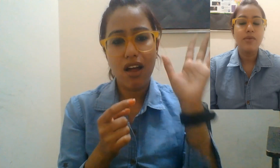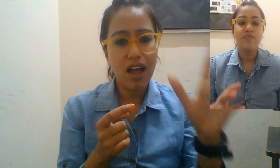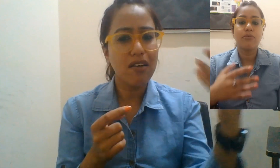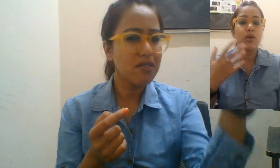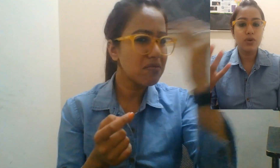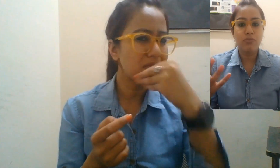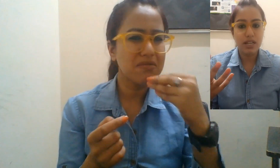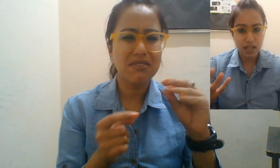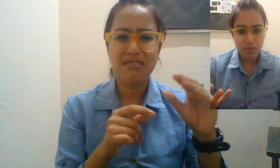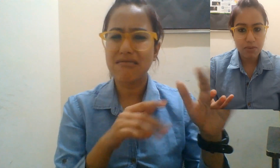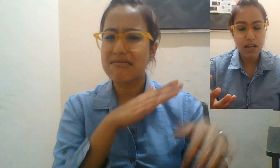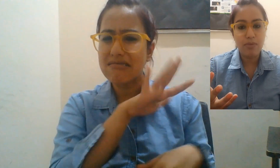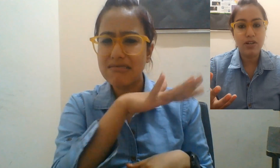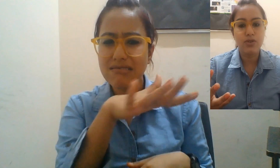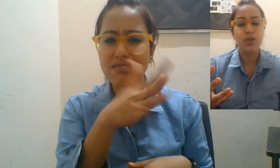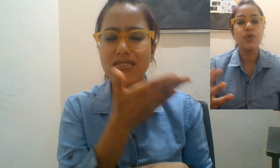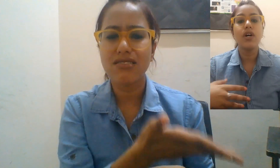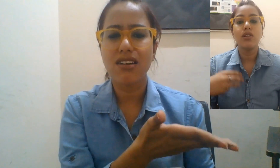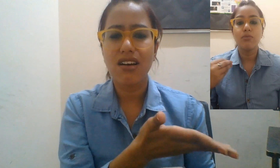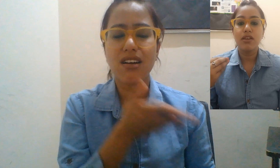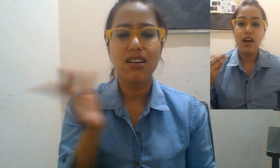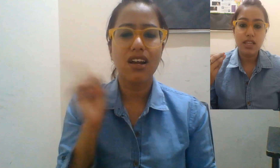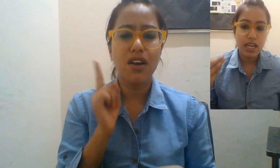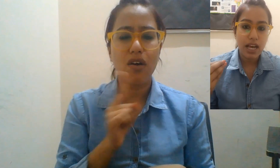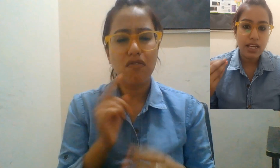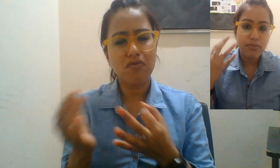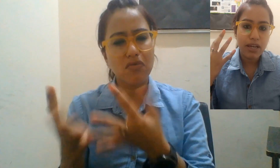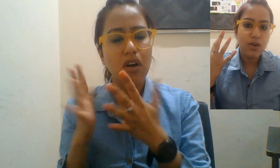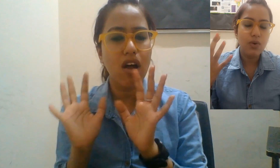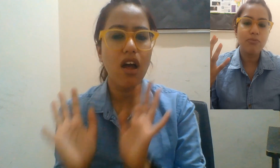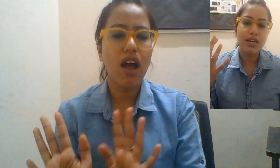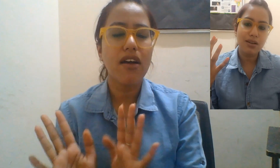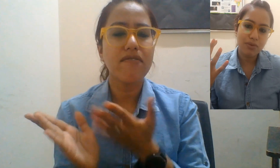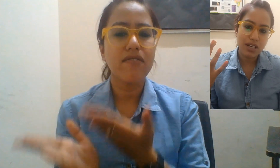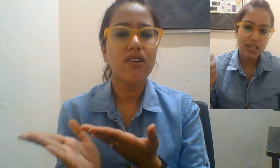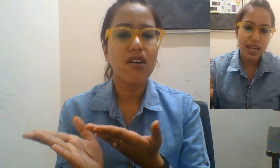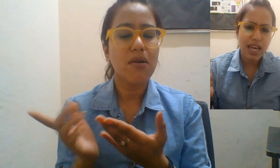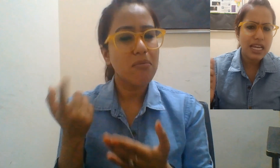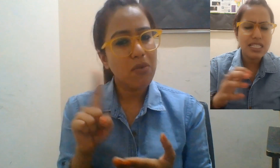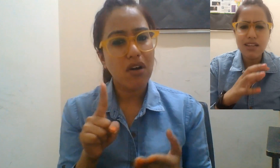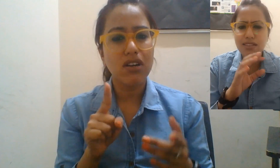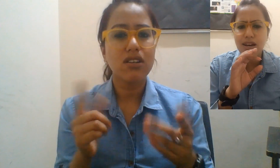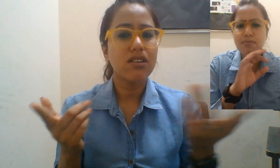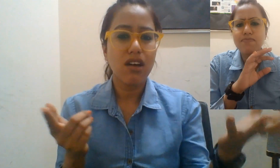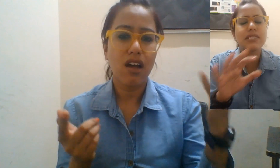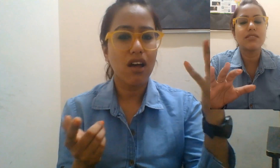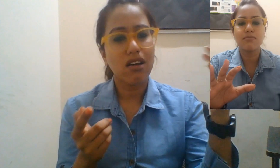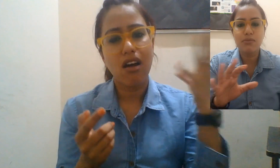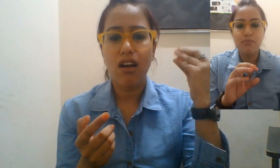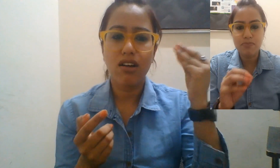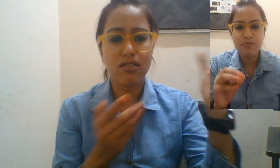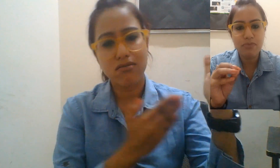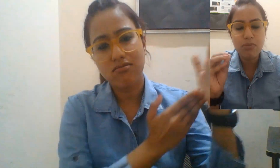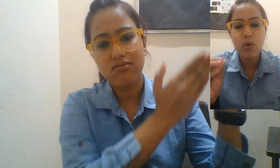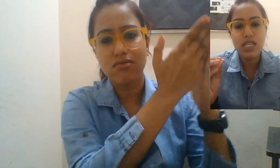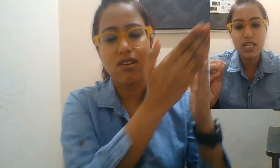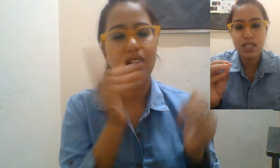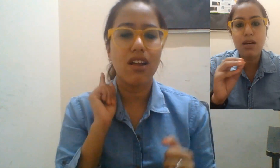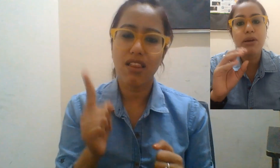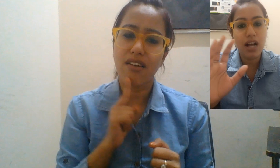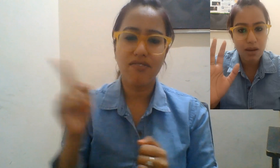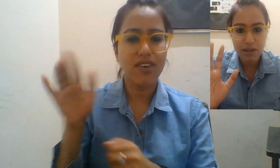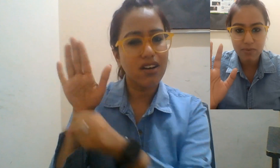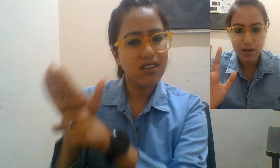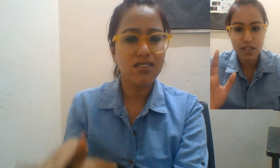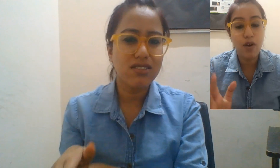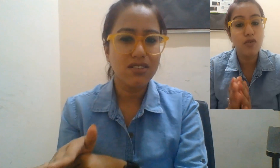में हूँ, मैं खुद मीडिया में भी काम करती हूँ, तो मैंने वहाँ देखा है कि भाई लोग मेकअप करते हैं ऐसा इतना, मतलब मैं बोल नहीं